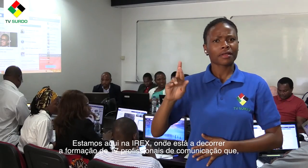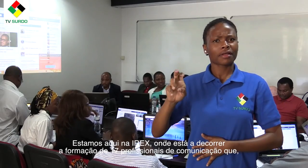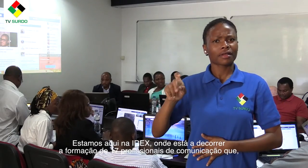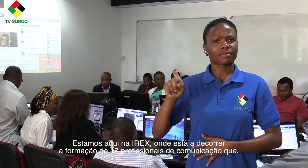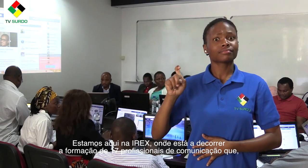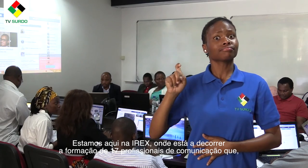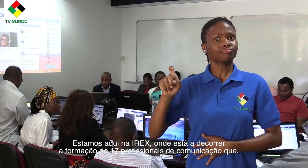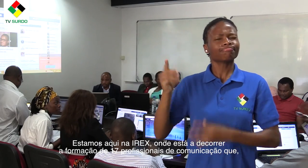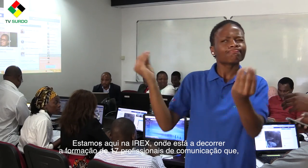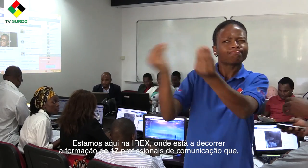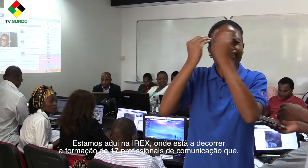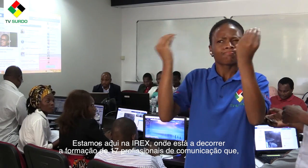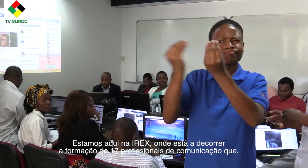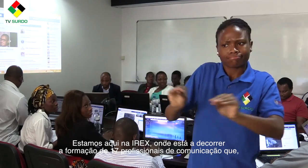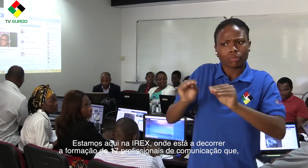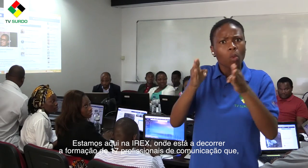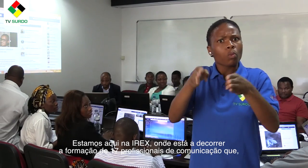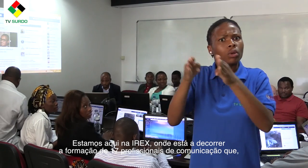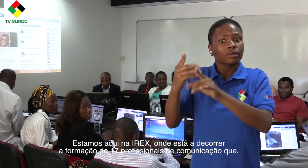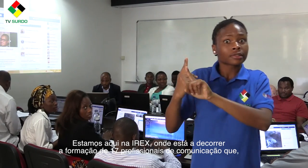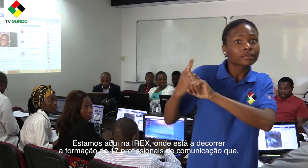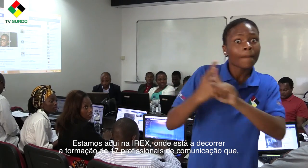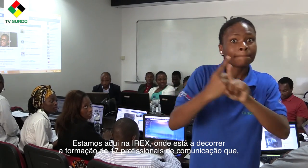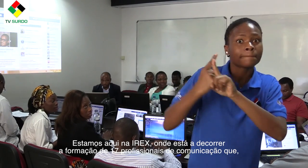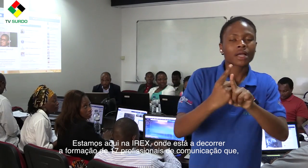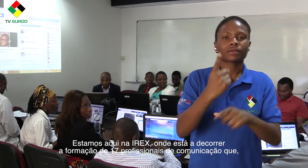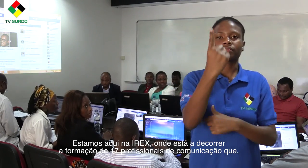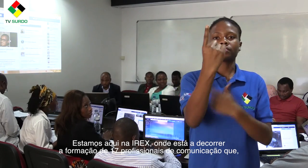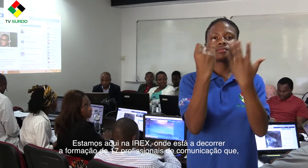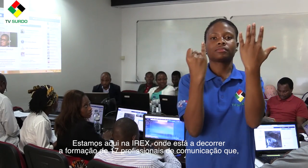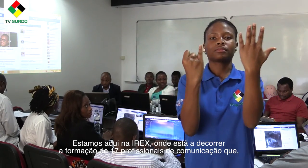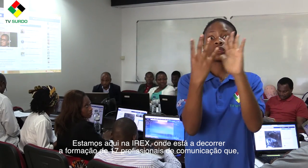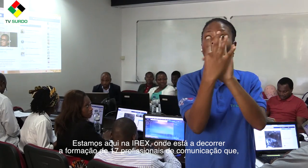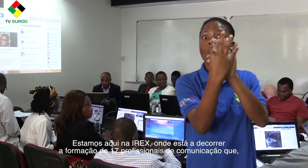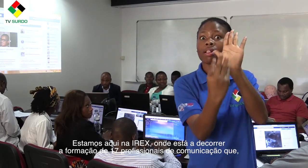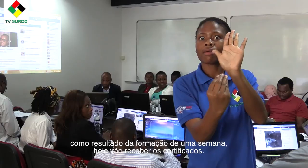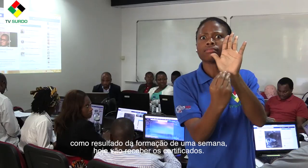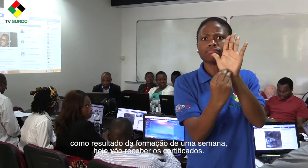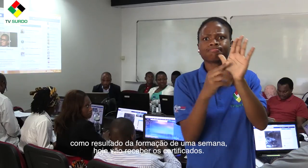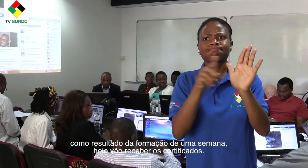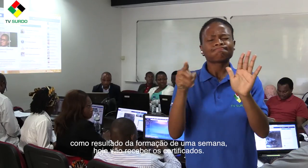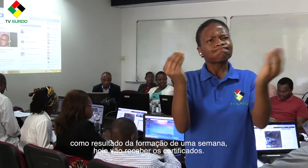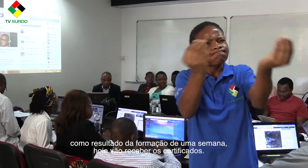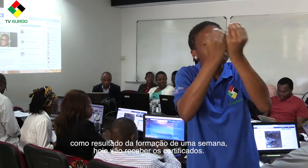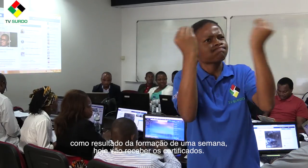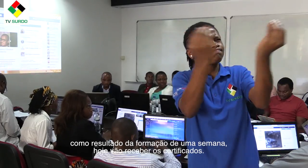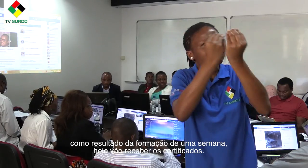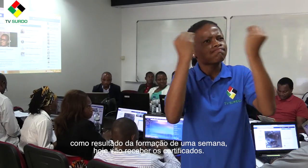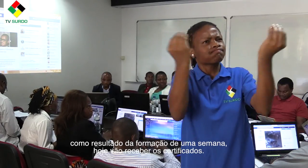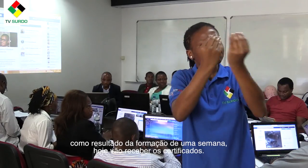Estamos aqui na EREX, onde está a decorrer uma formação de 17 profissionais de comunicação. Como resultado da formação de